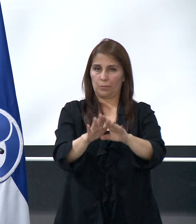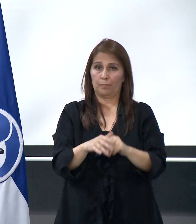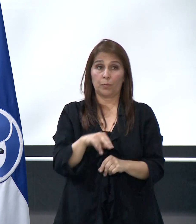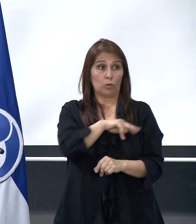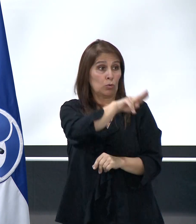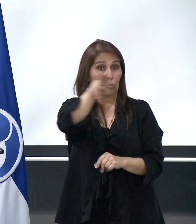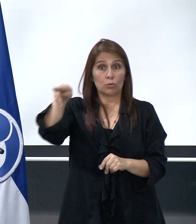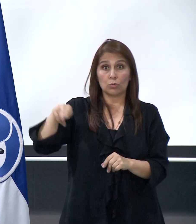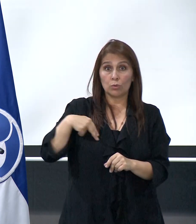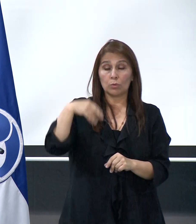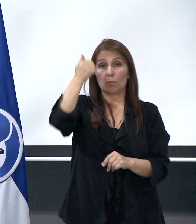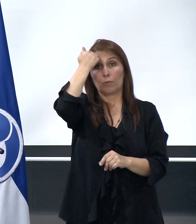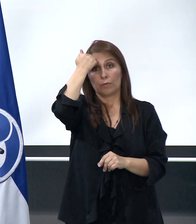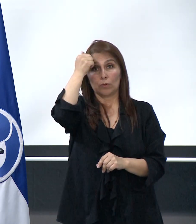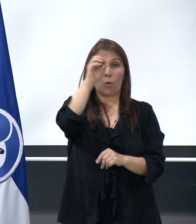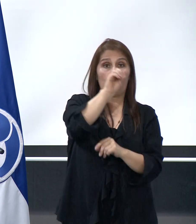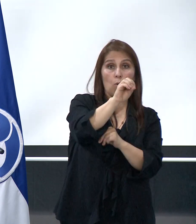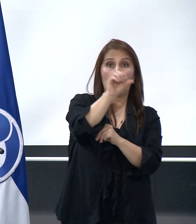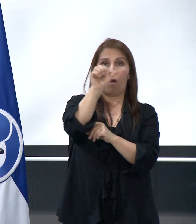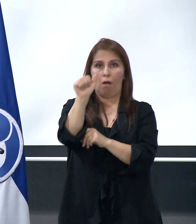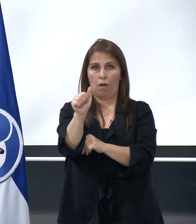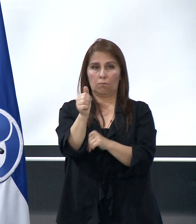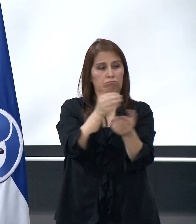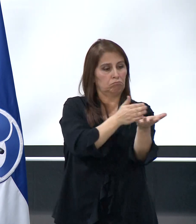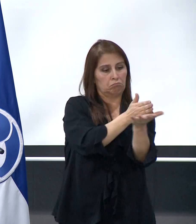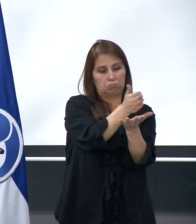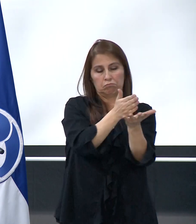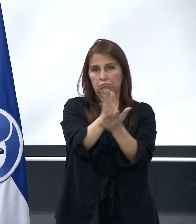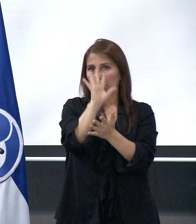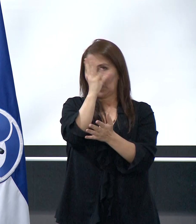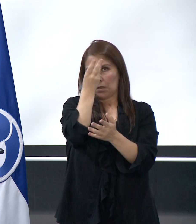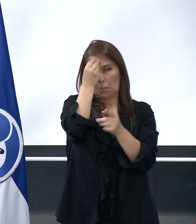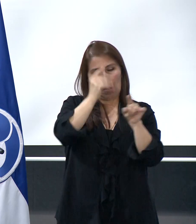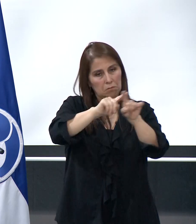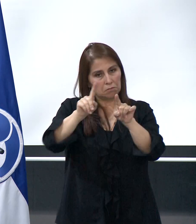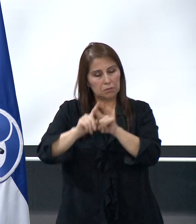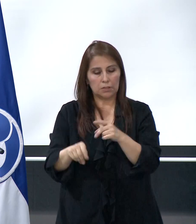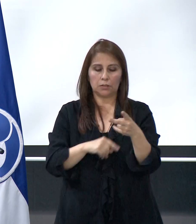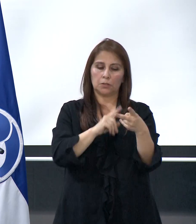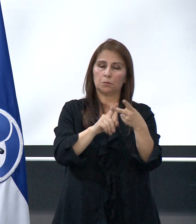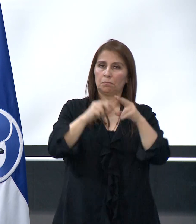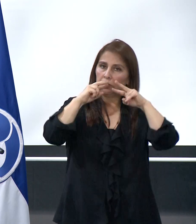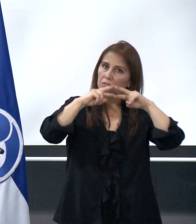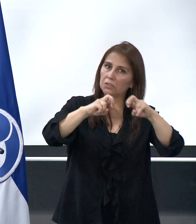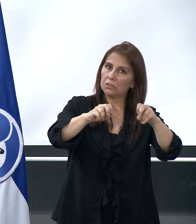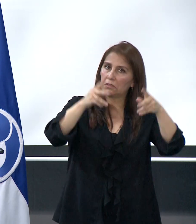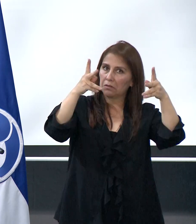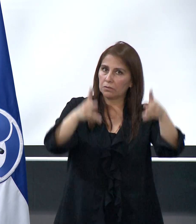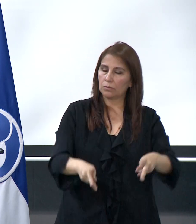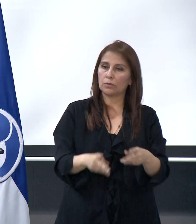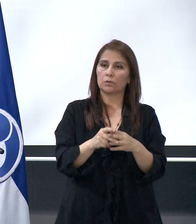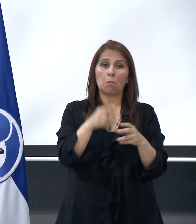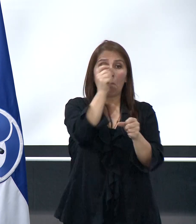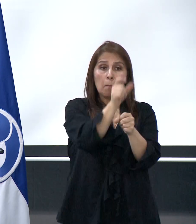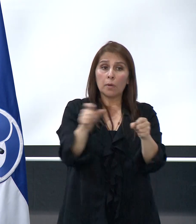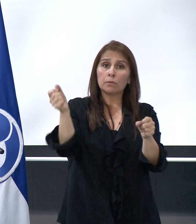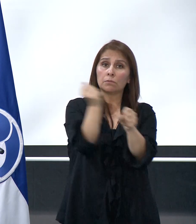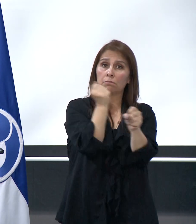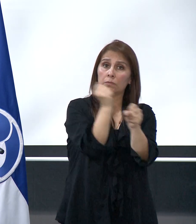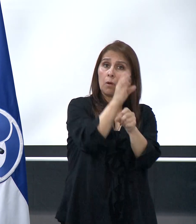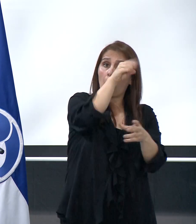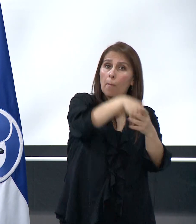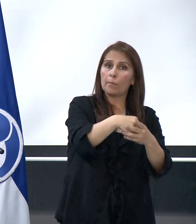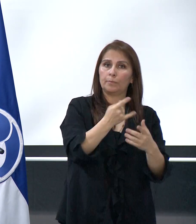maestros y maestras de distintas disciplinas investigadores funcionarios de la universidad encontramos en